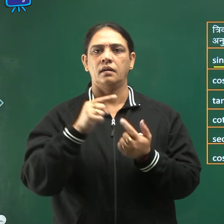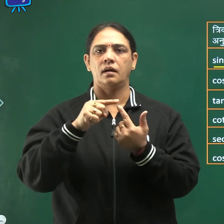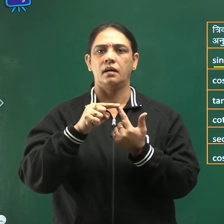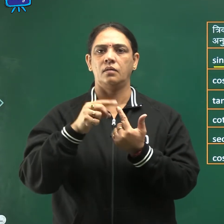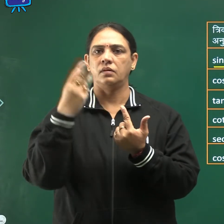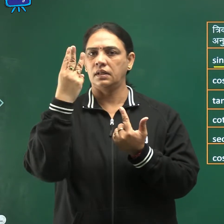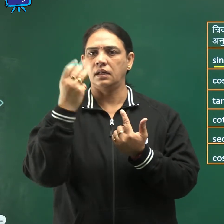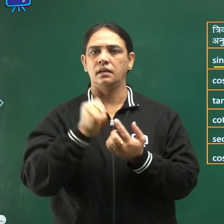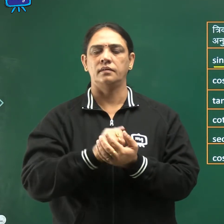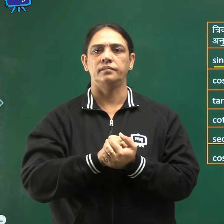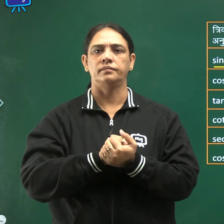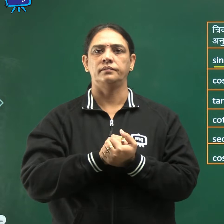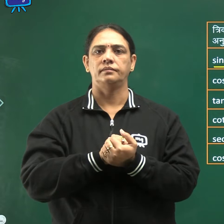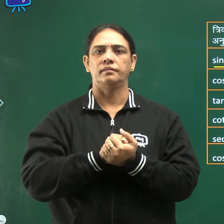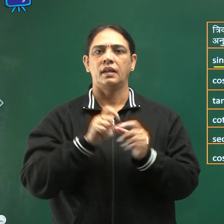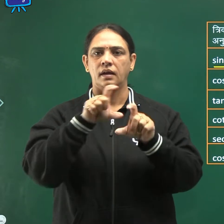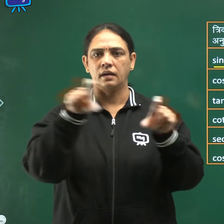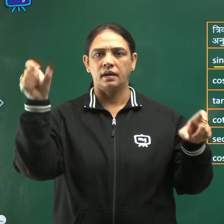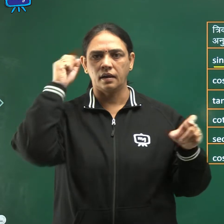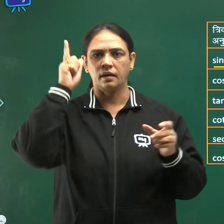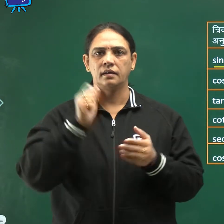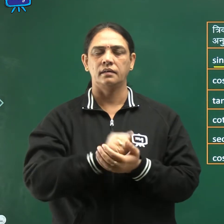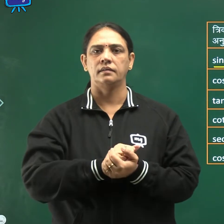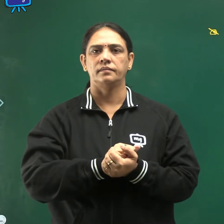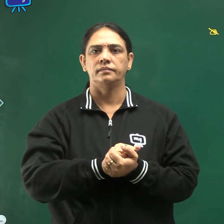1/√3। समझ आ गया?